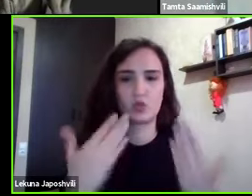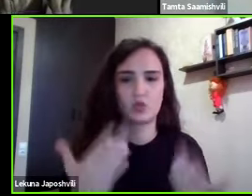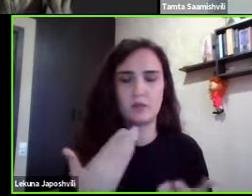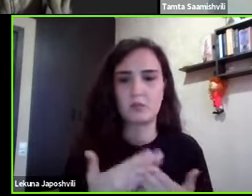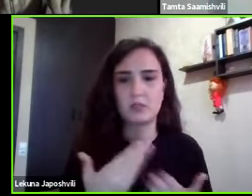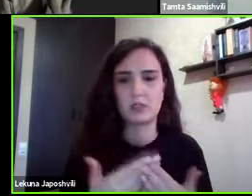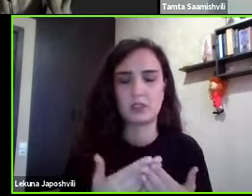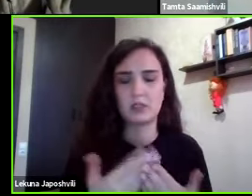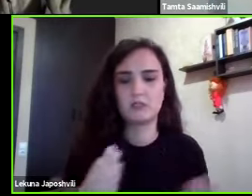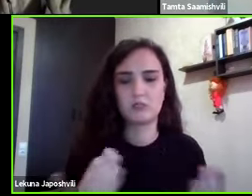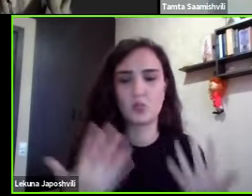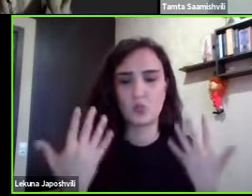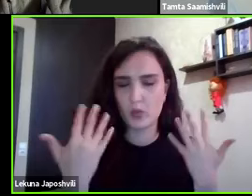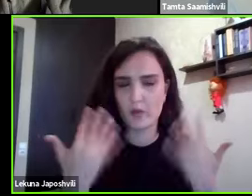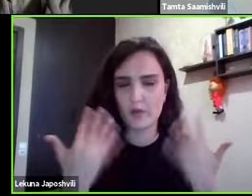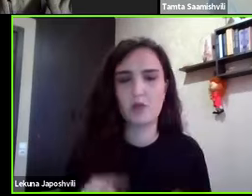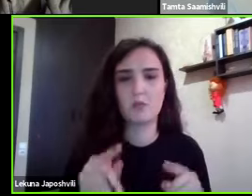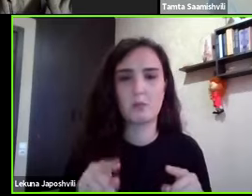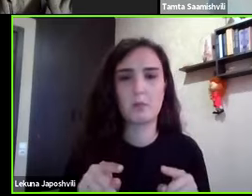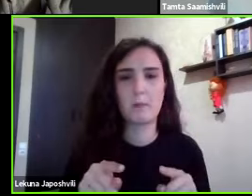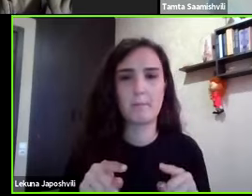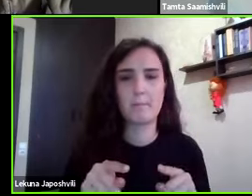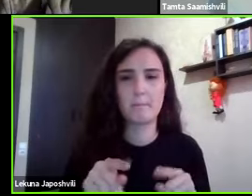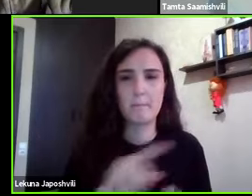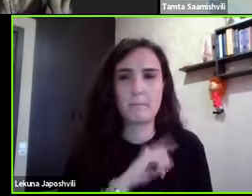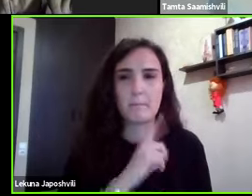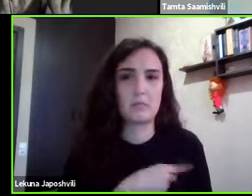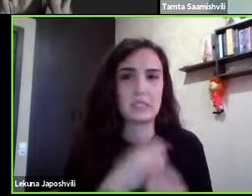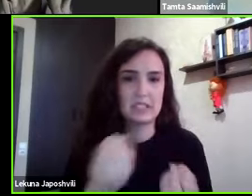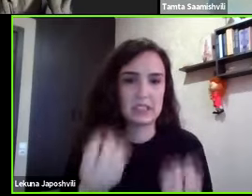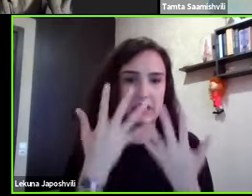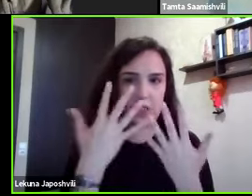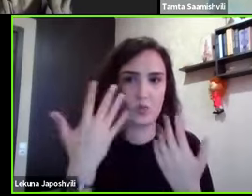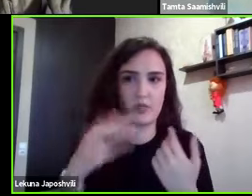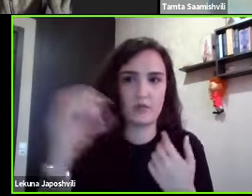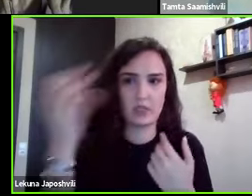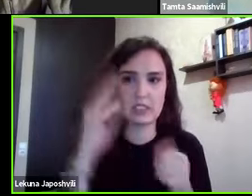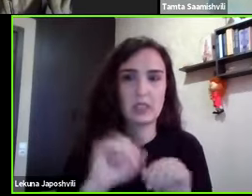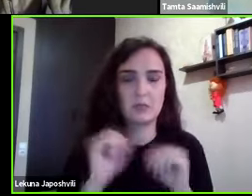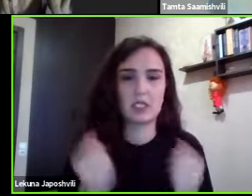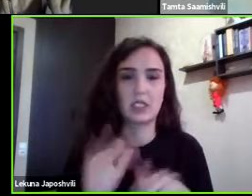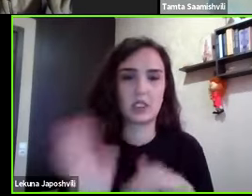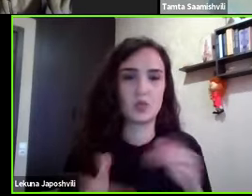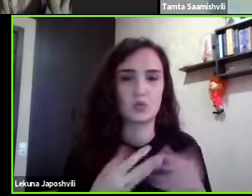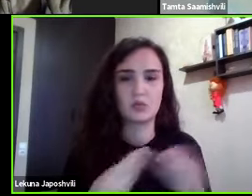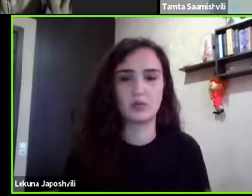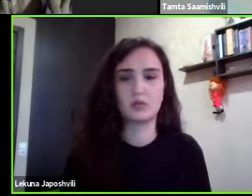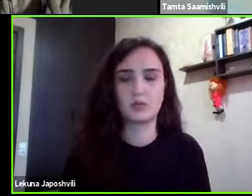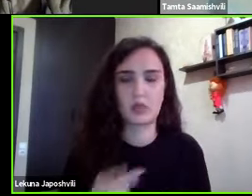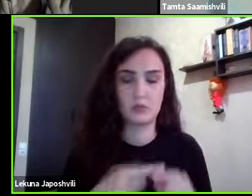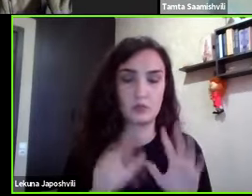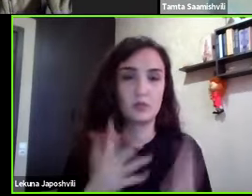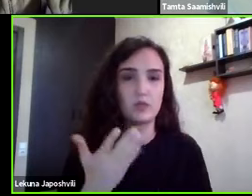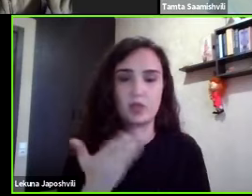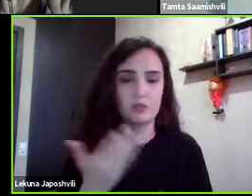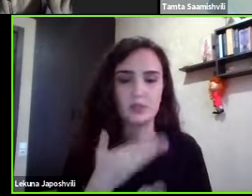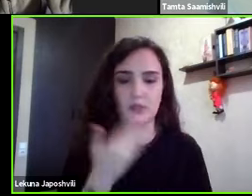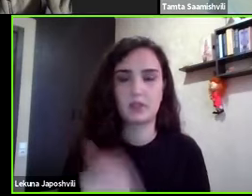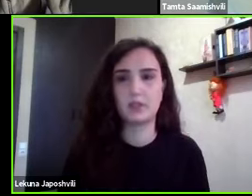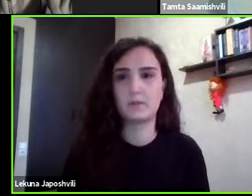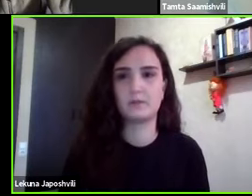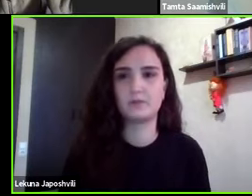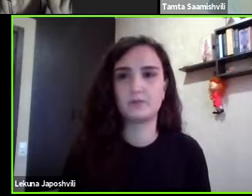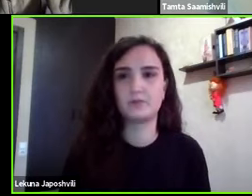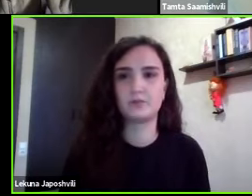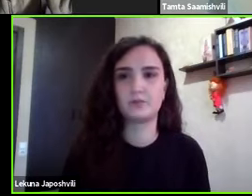უმეტეს უკვე მზე მოგვიმძლავ და ზამთარი გადასულია. ასეთ შემთხვევაში ალბათ არ ხერხდება.